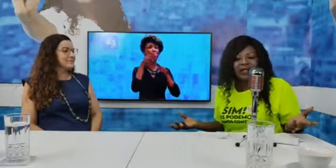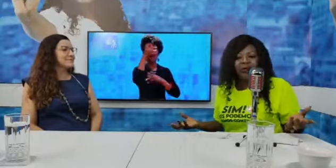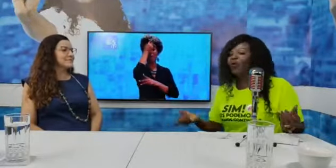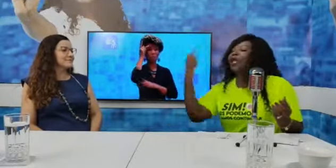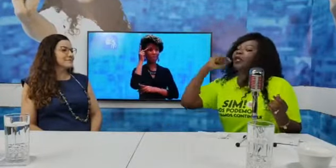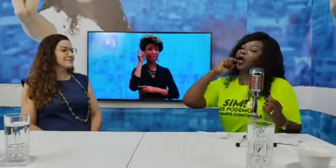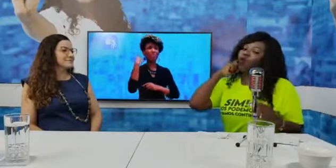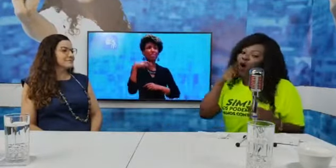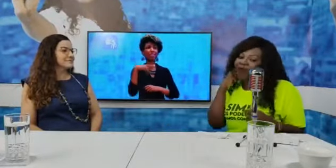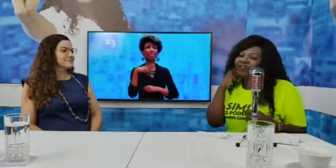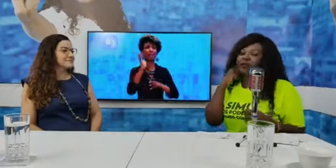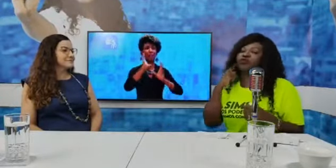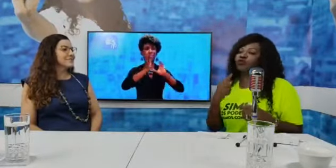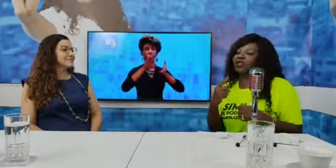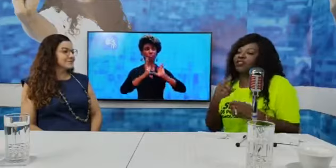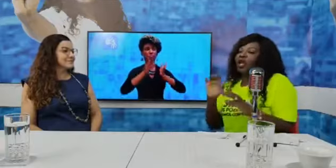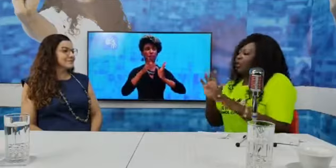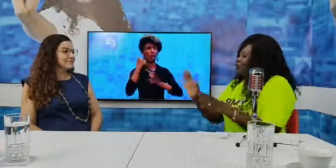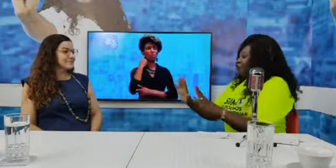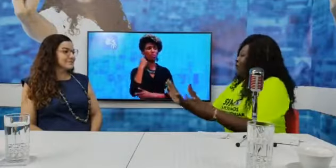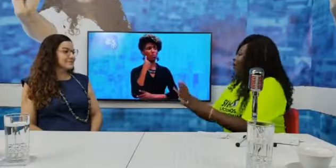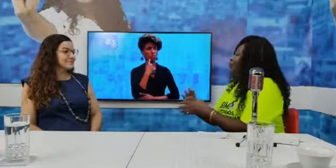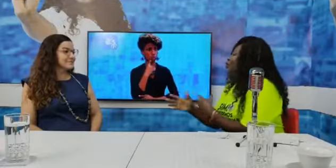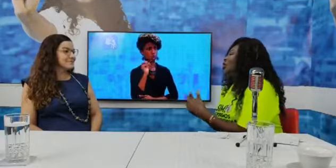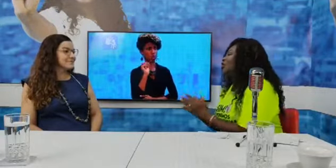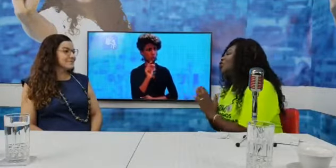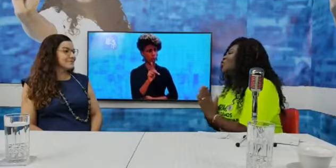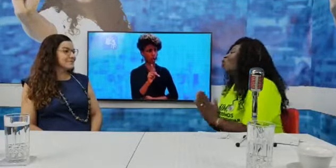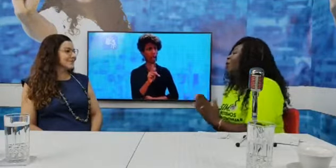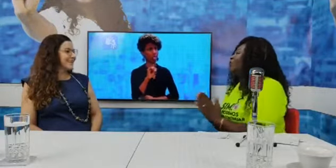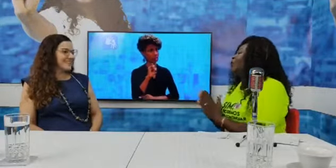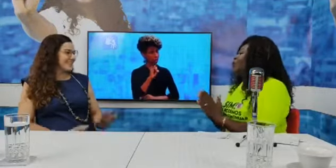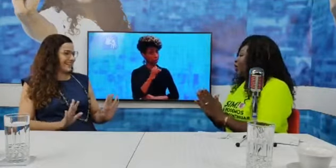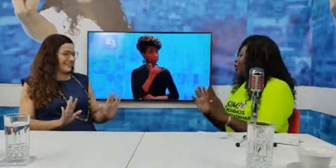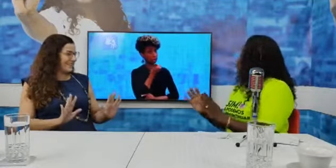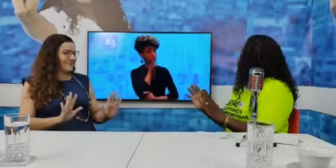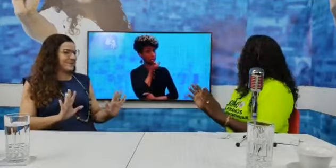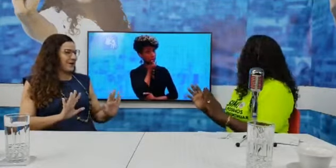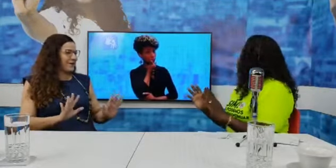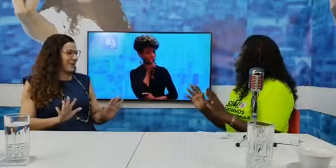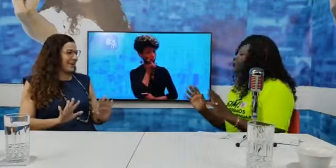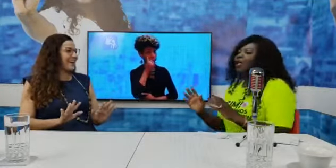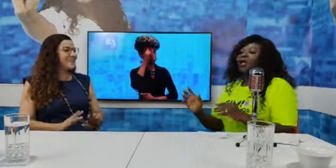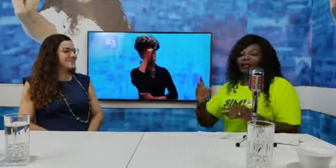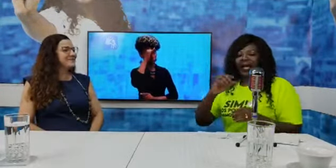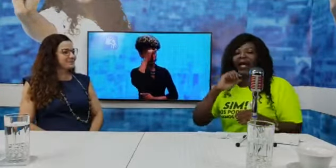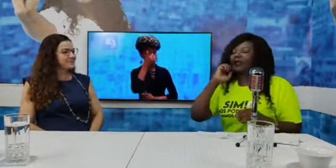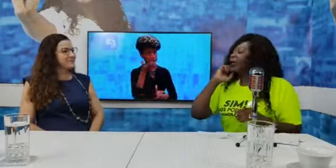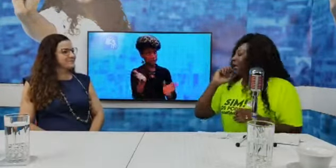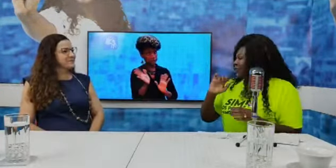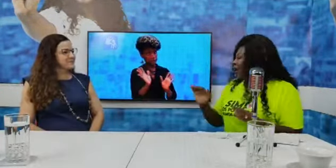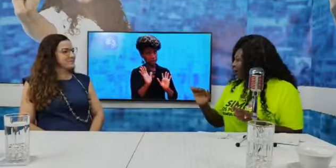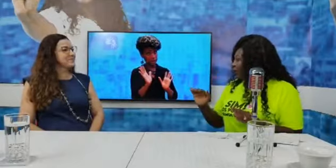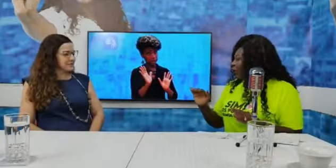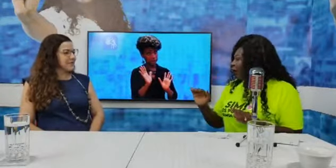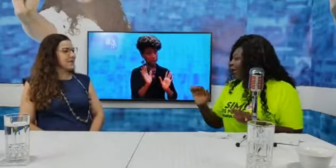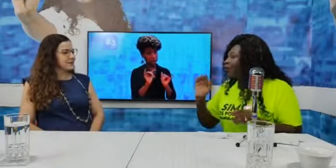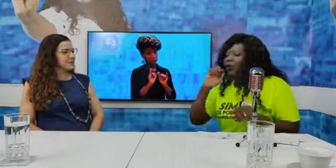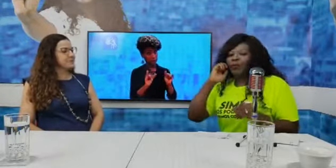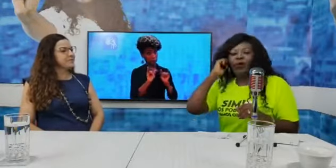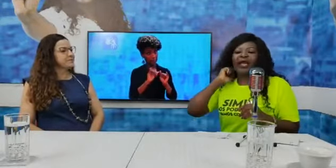voz, porque não ouve, são surdas. Se eu estiver falando besteira, me desculpem, viu, porque eu não... Tá? Tá certo?